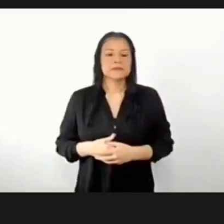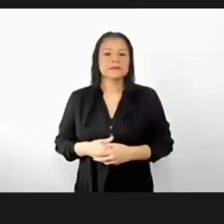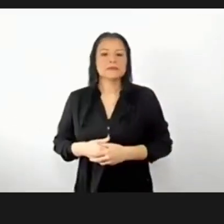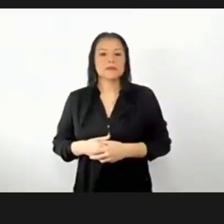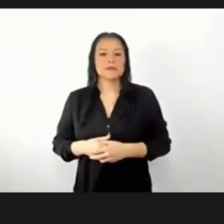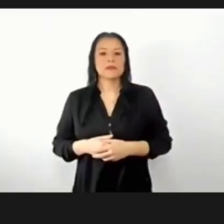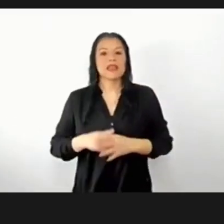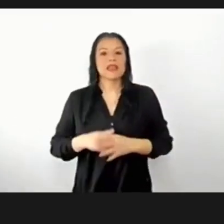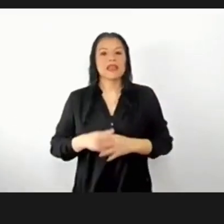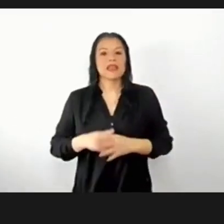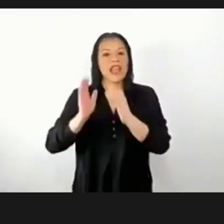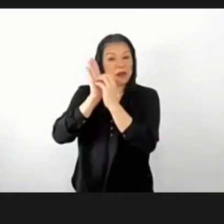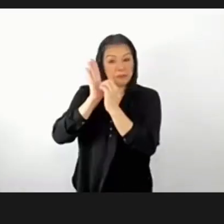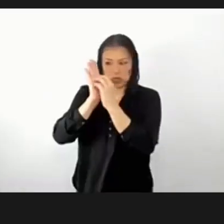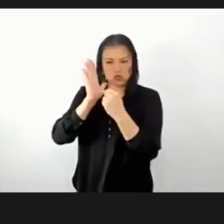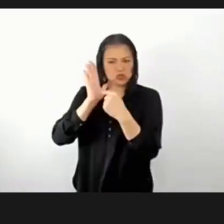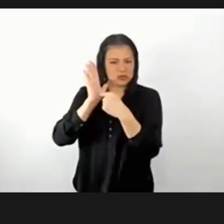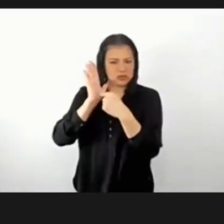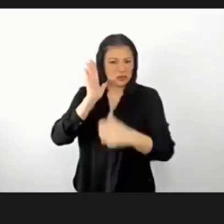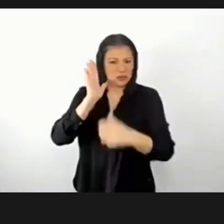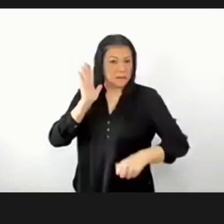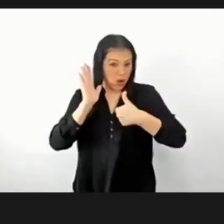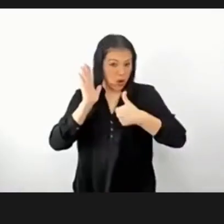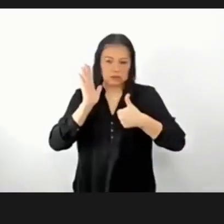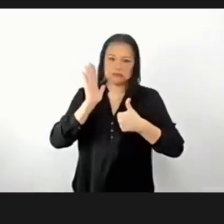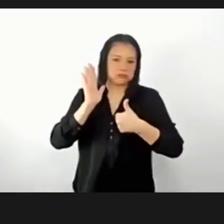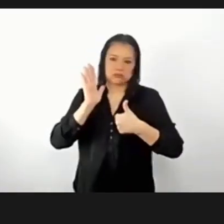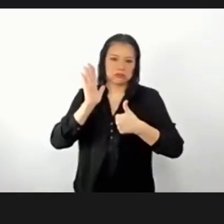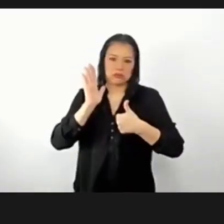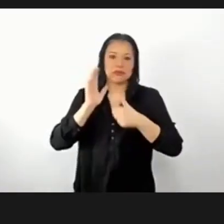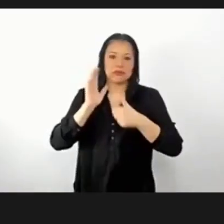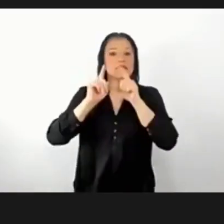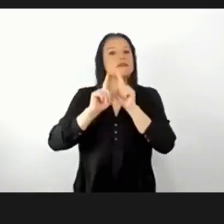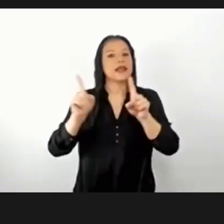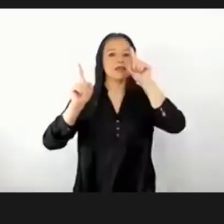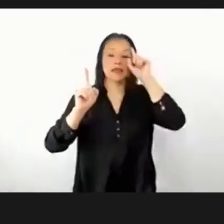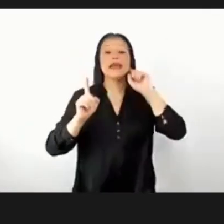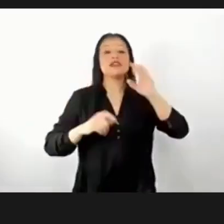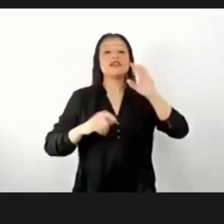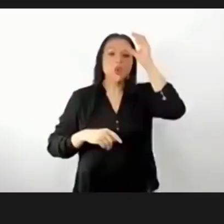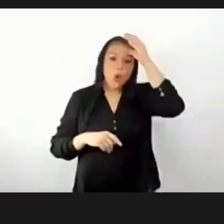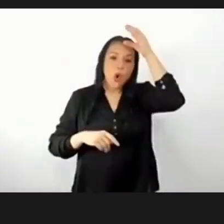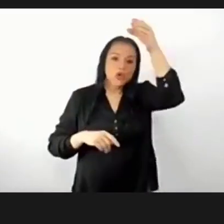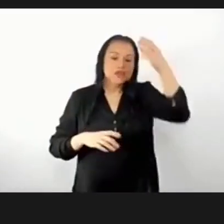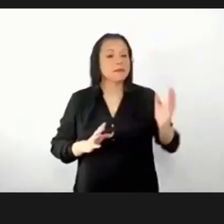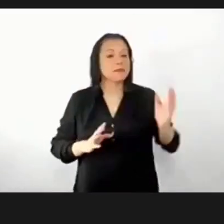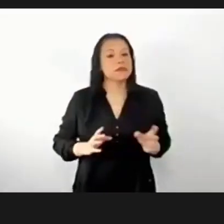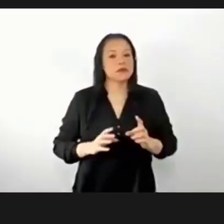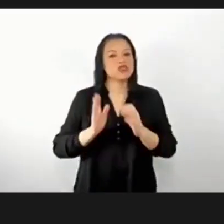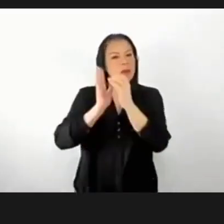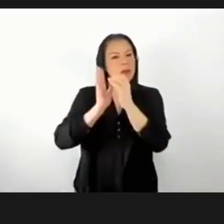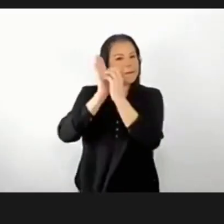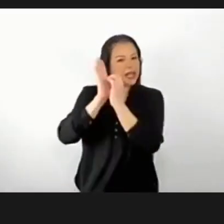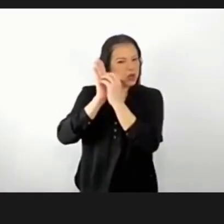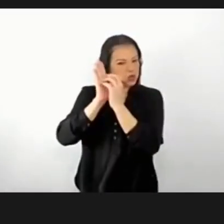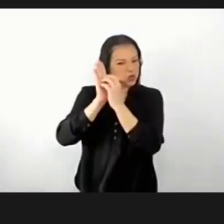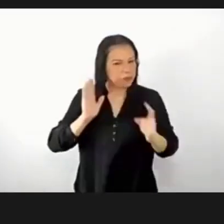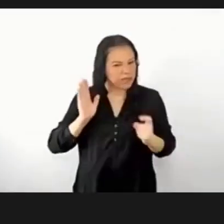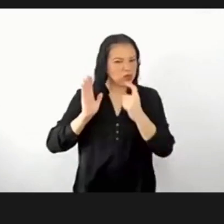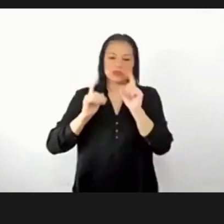El virus no es un ser vivo. Mira, este es un concepto. Los virus no